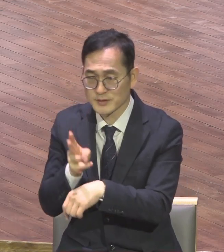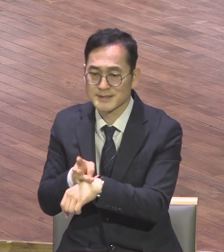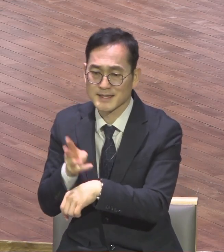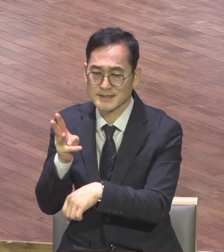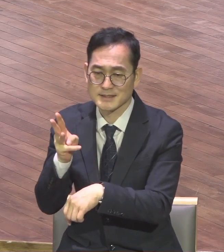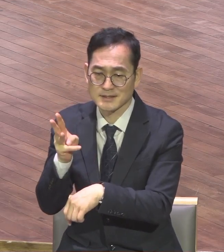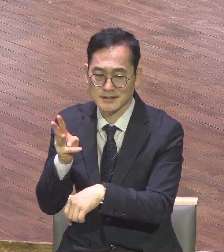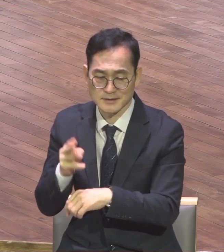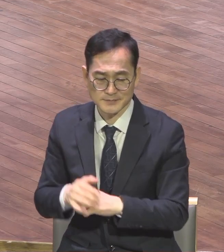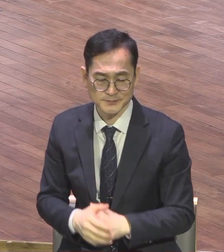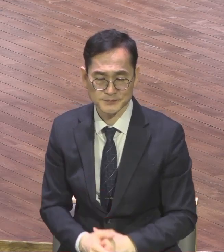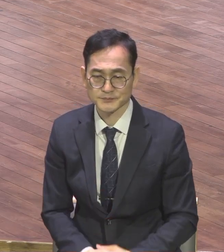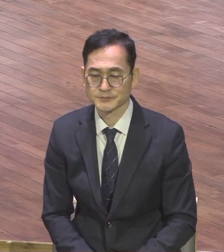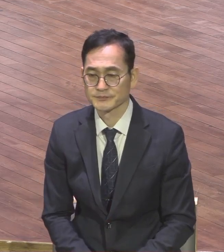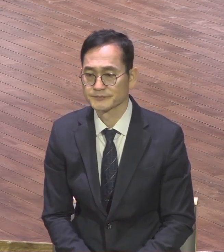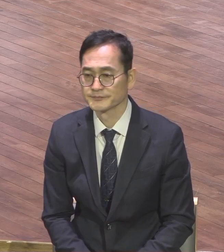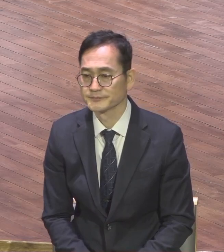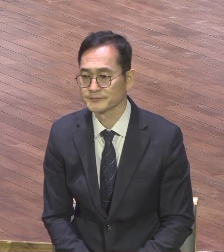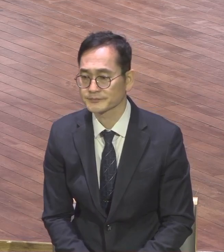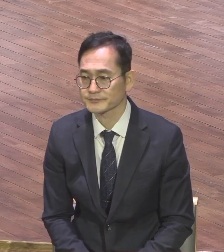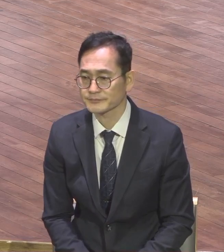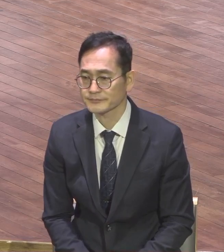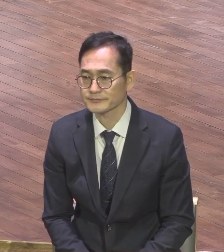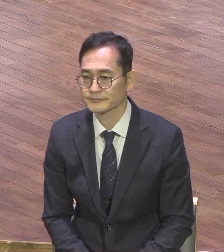제9시인 오후 3시쯤 된 거예요.